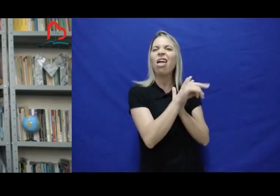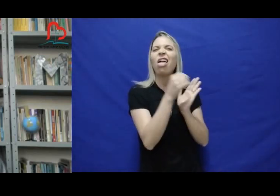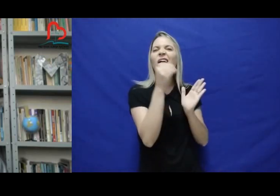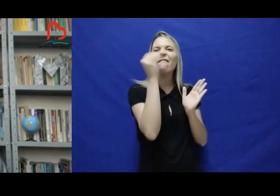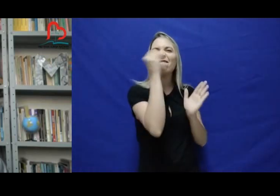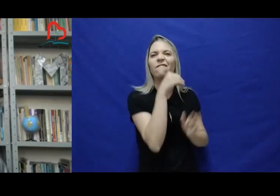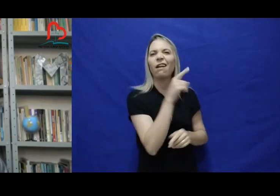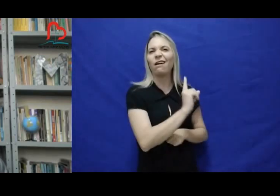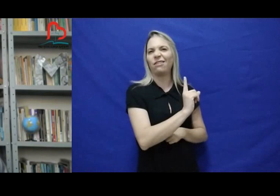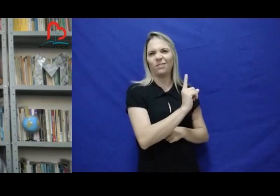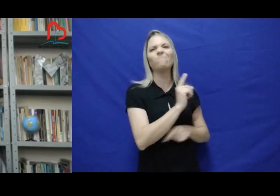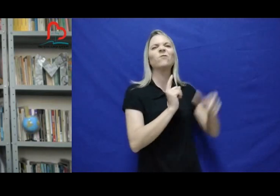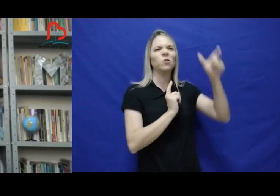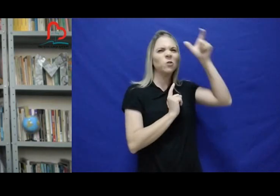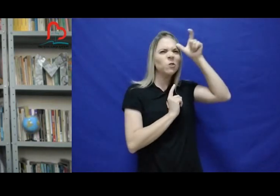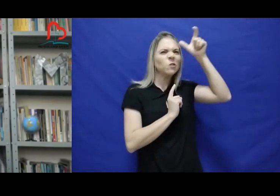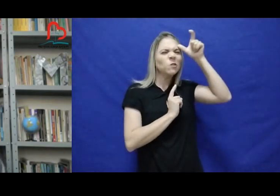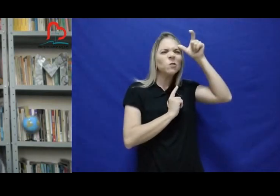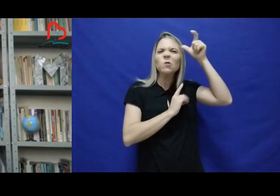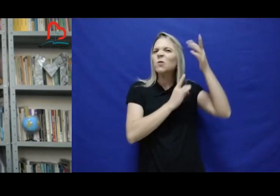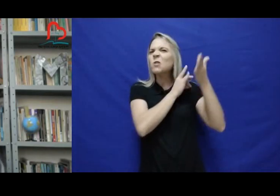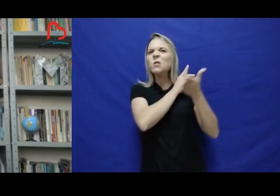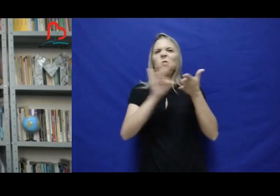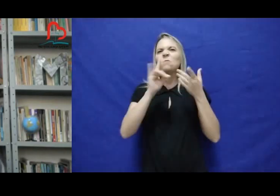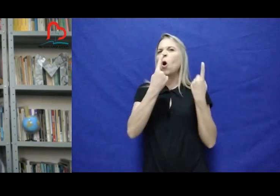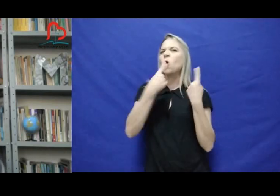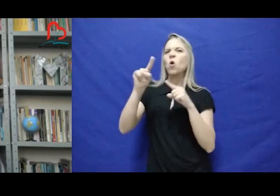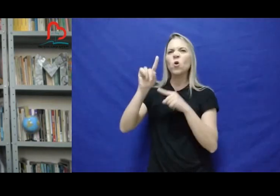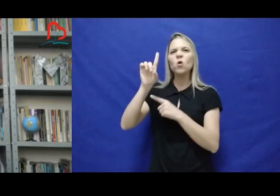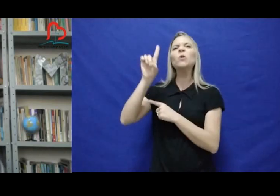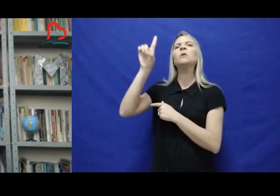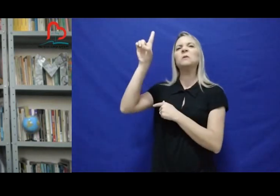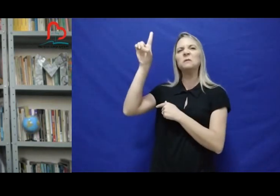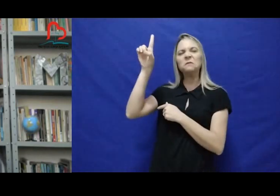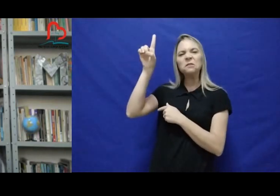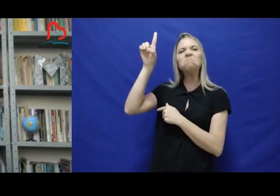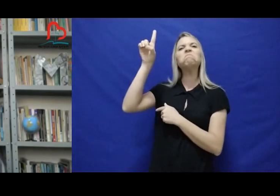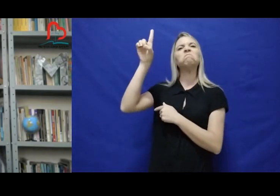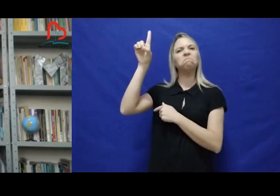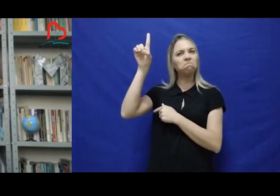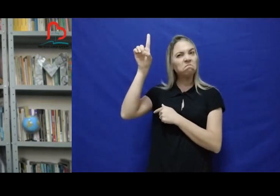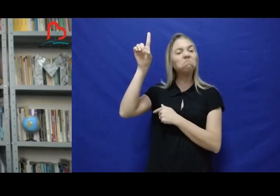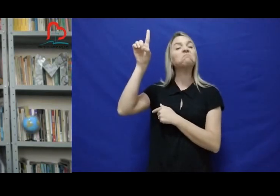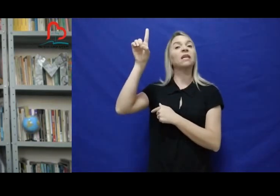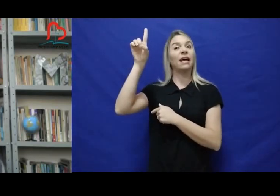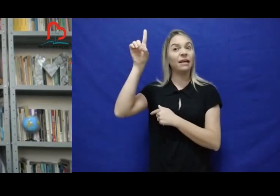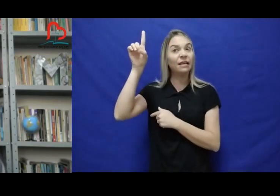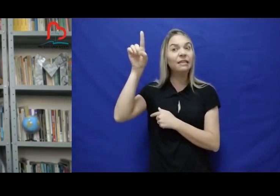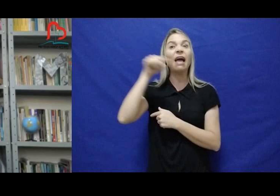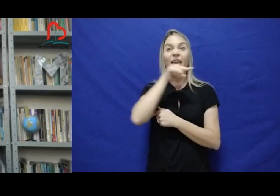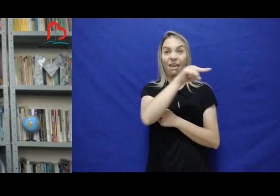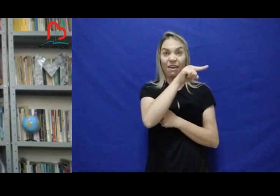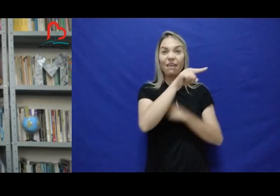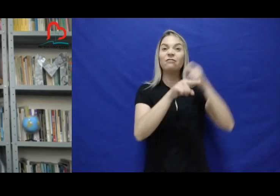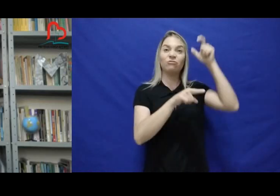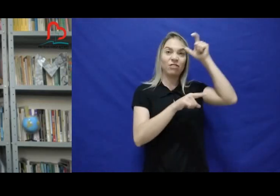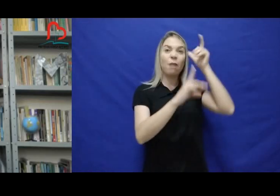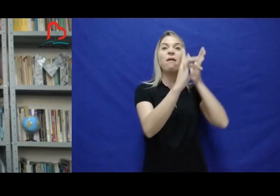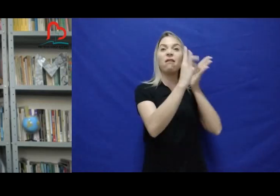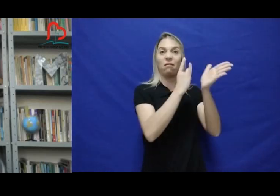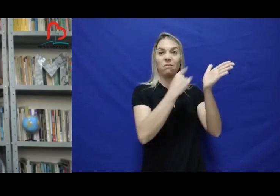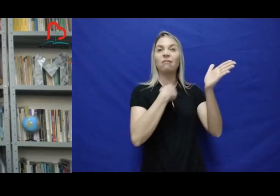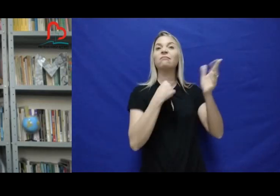Deus. Não um inimigo qualquer, mas o arqui-inimigo de Deus, o opositor de tudo aquilo que se chama